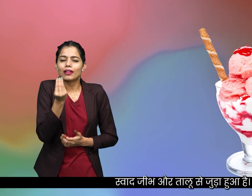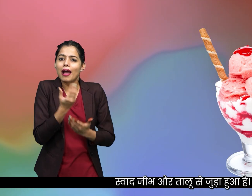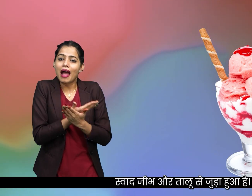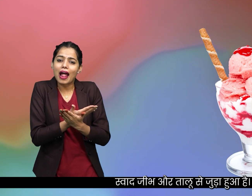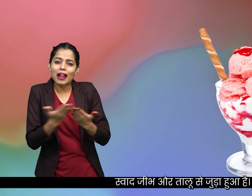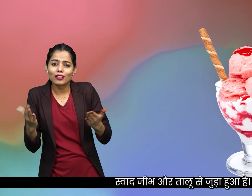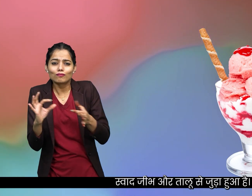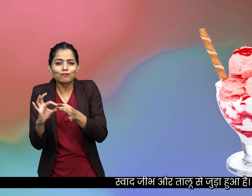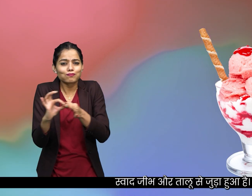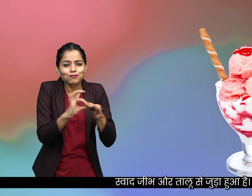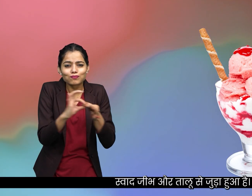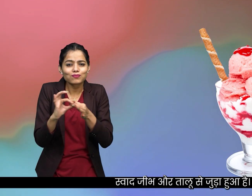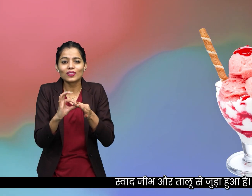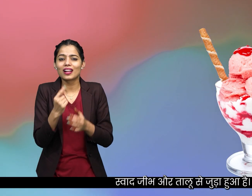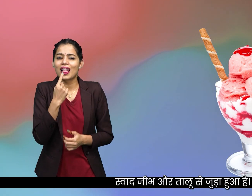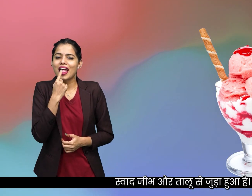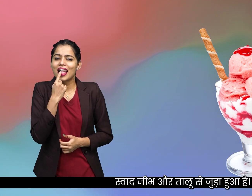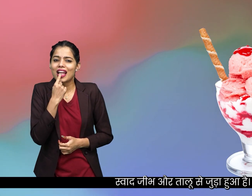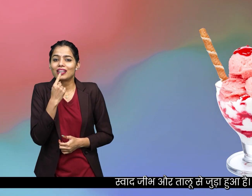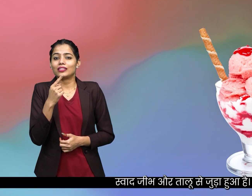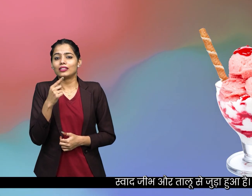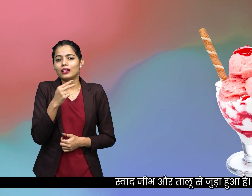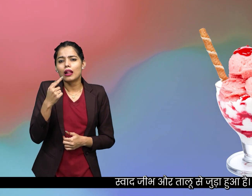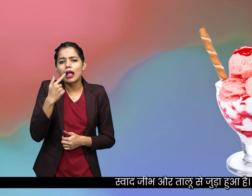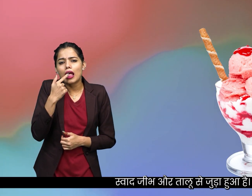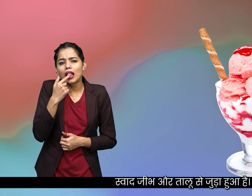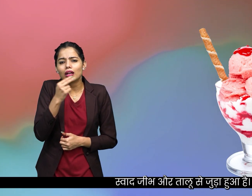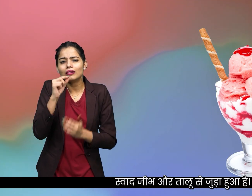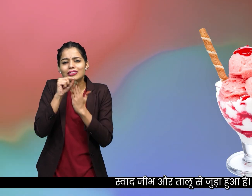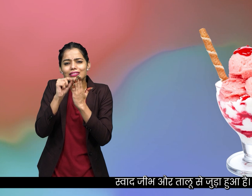स्वाद जीभ और तालू से जुड़ा हुआ है।